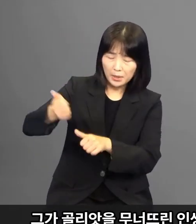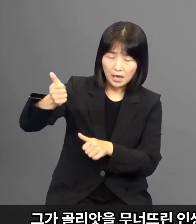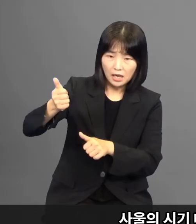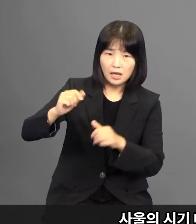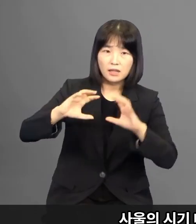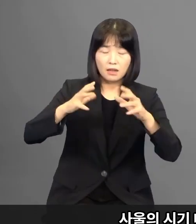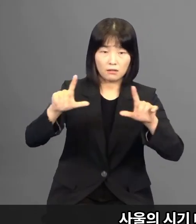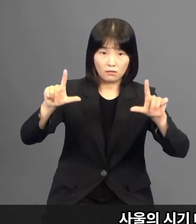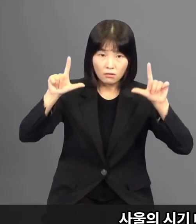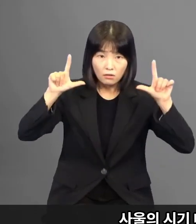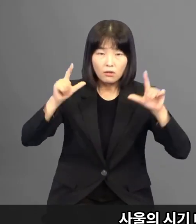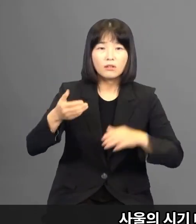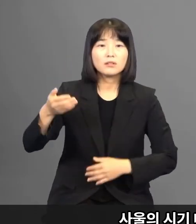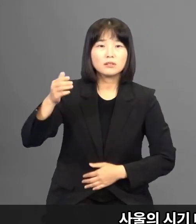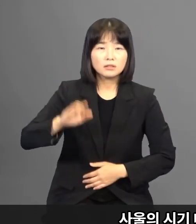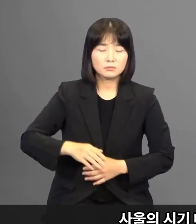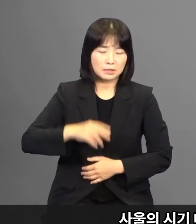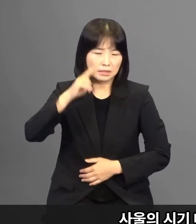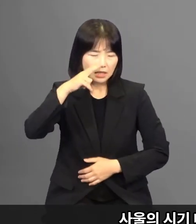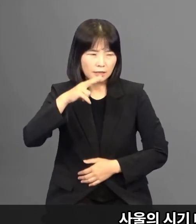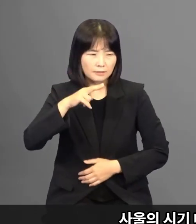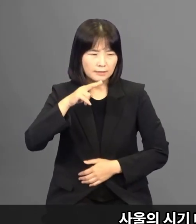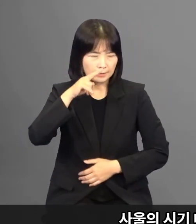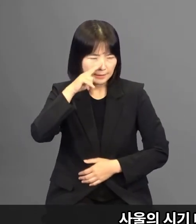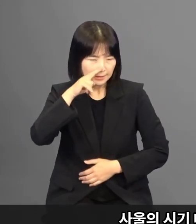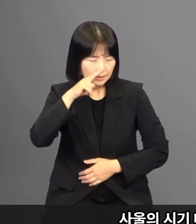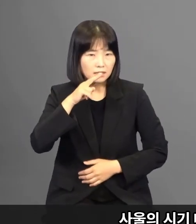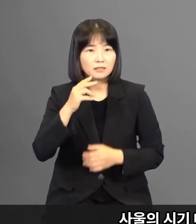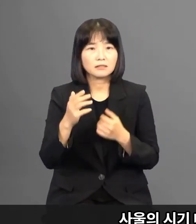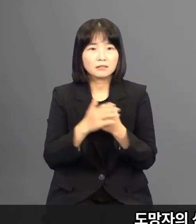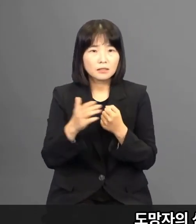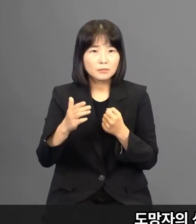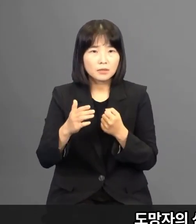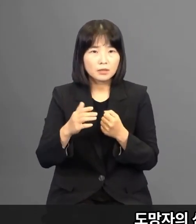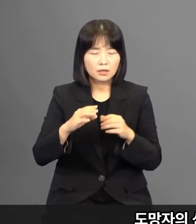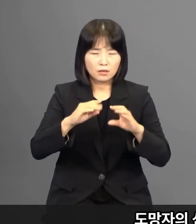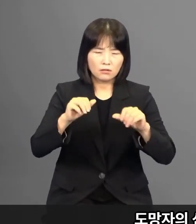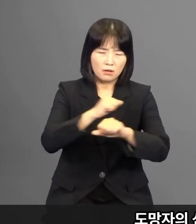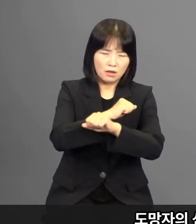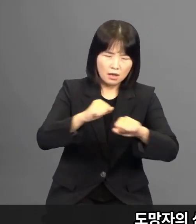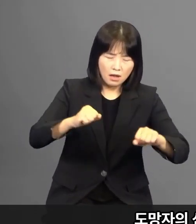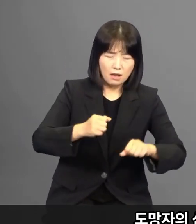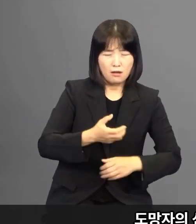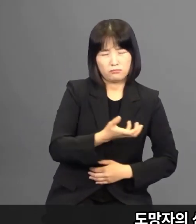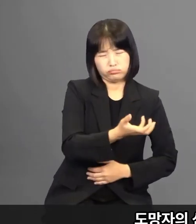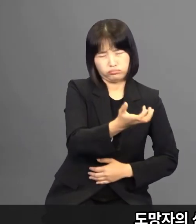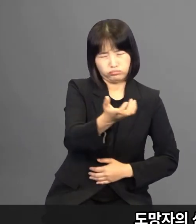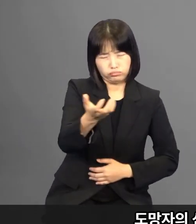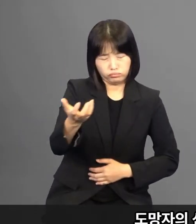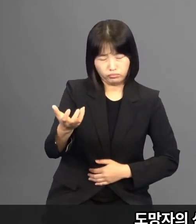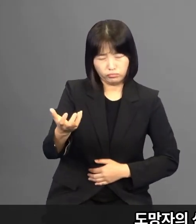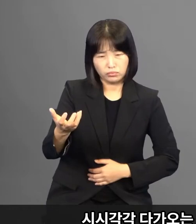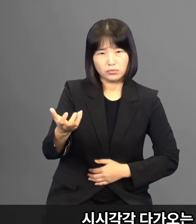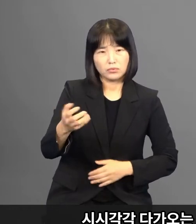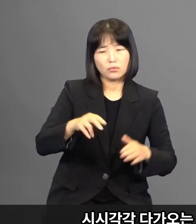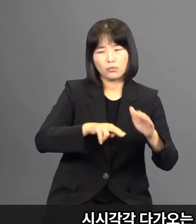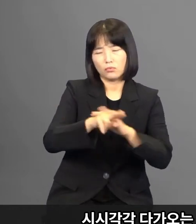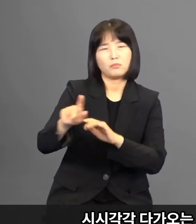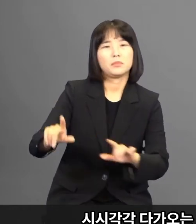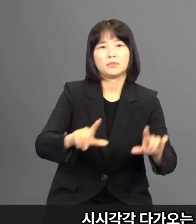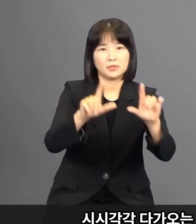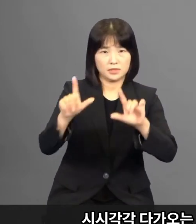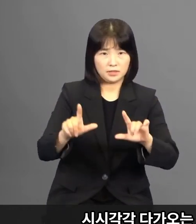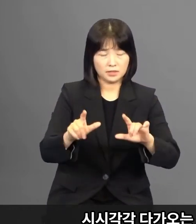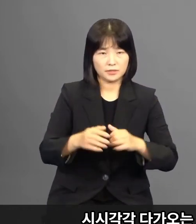되었지만 사울의 시기 때문에 광야에 돌아다니며 도망자의 신생으로 살아야 했습니다.